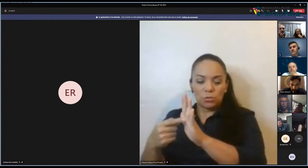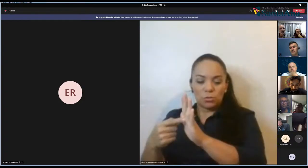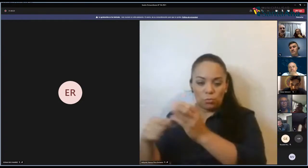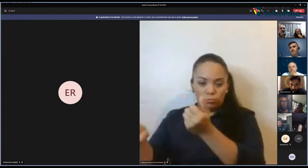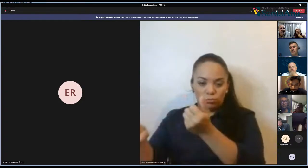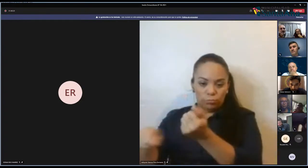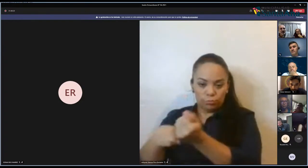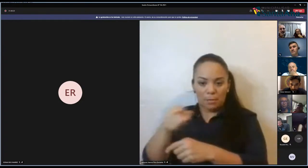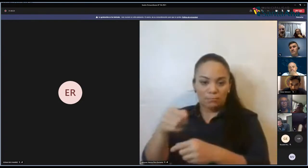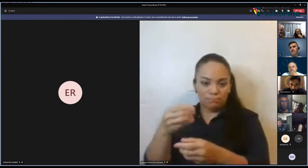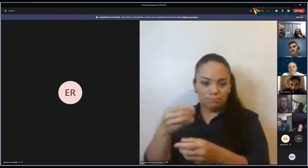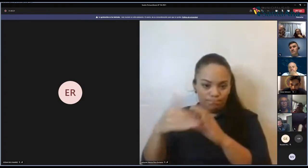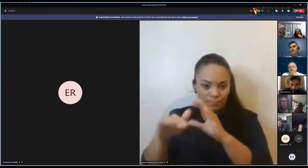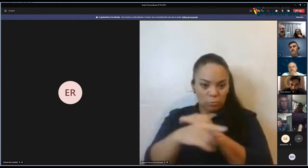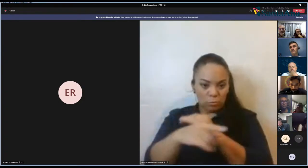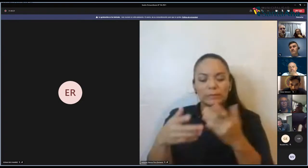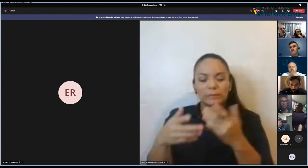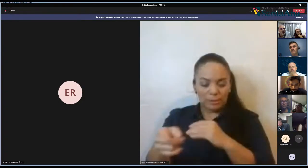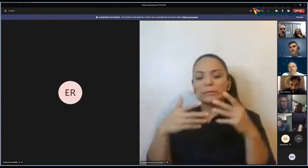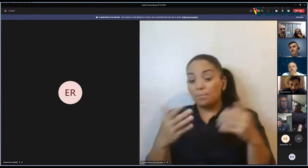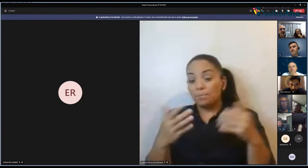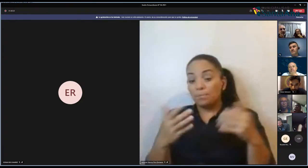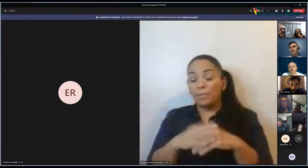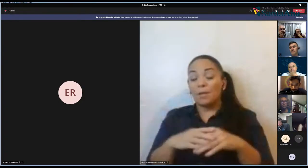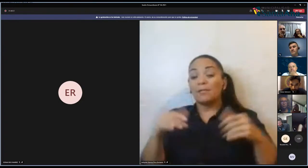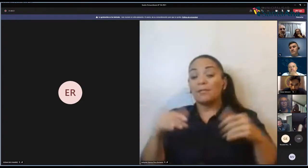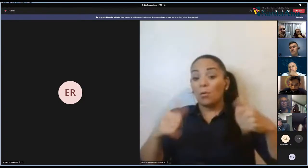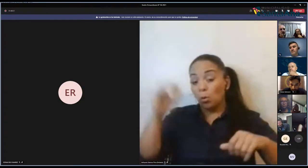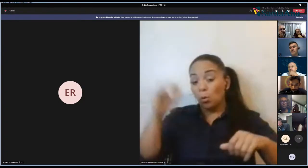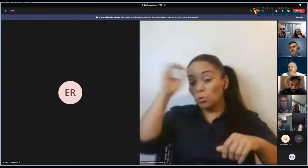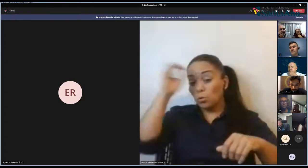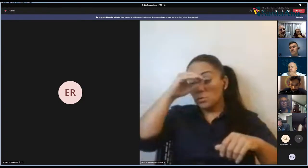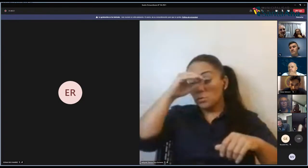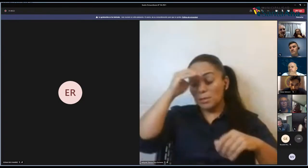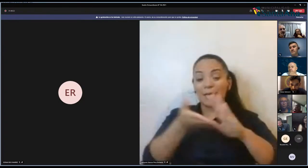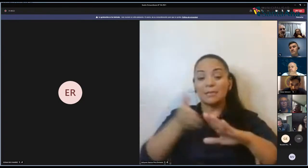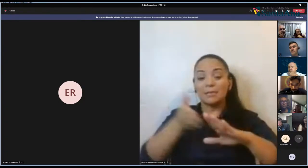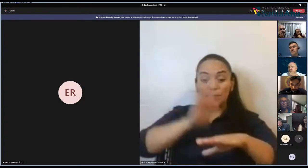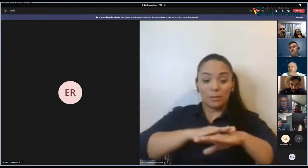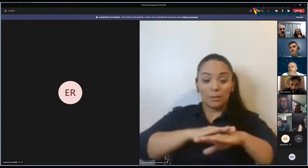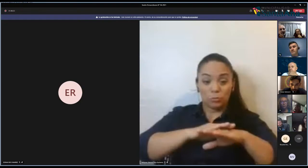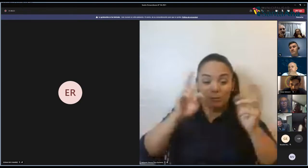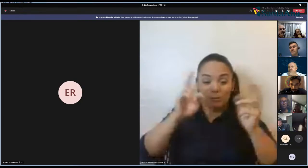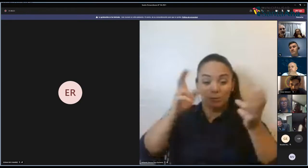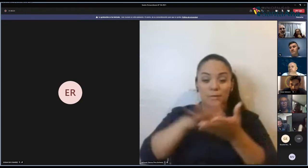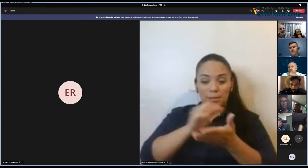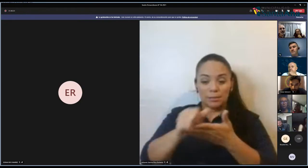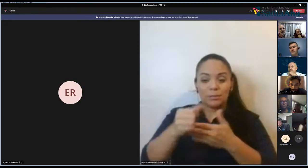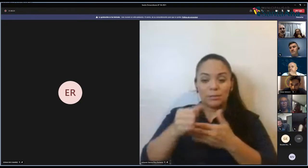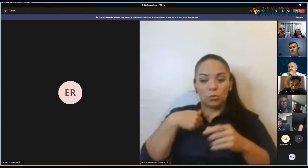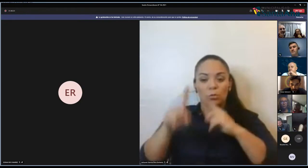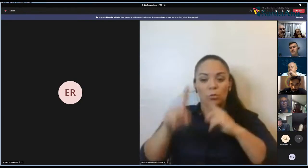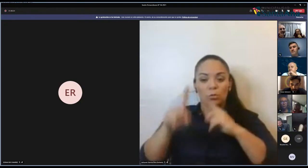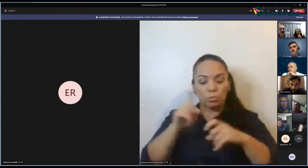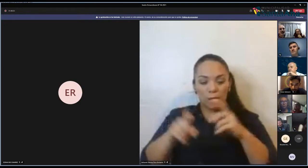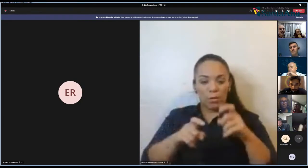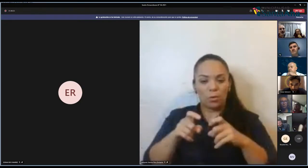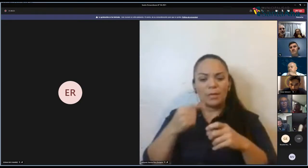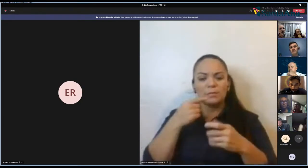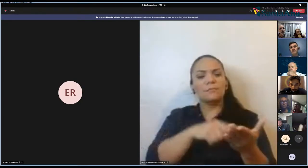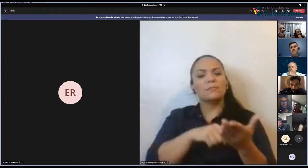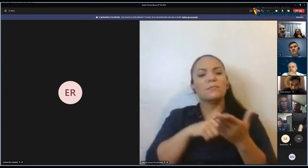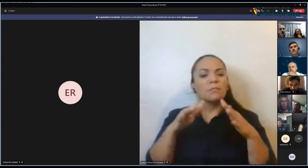puedan tener de que de que de acuerdo con los criterios de expertos en desastres que he consultado este me señalan de que